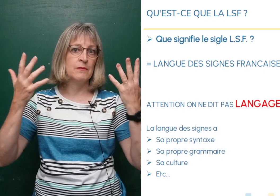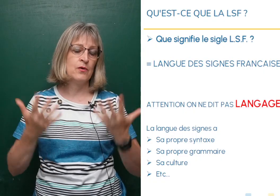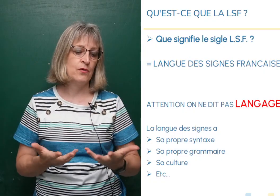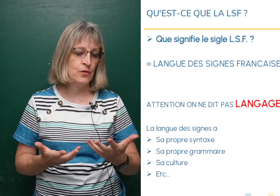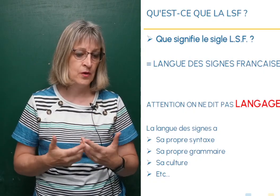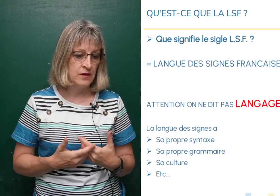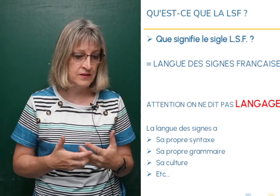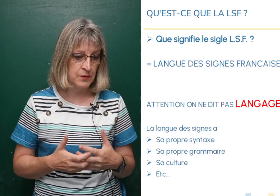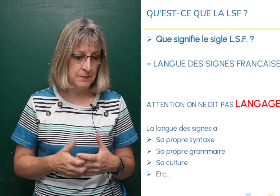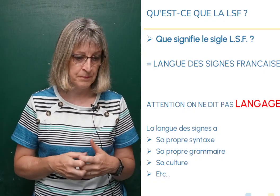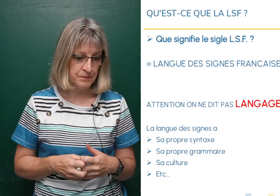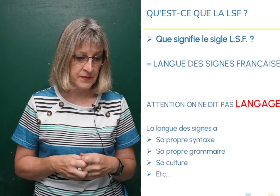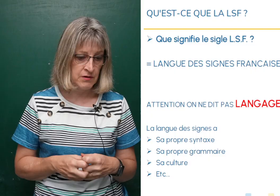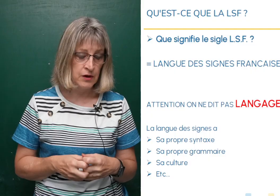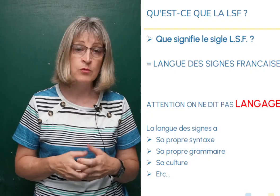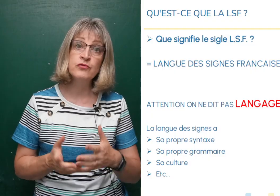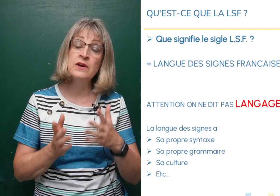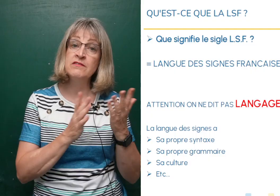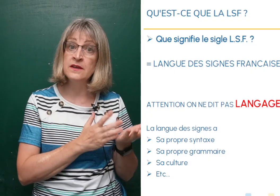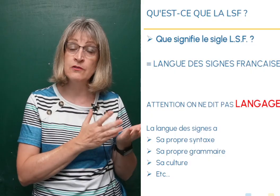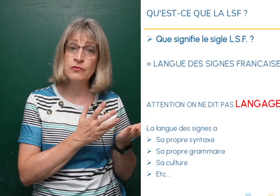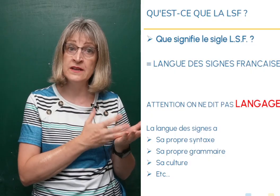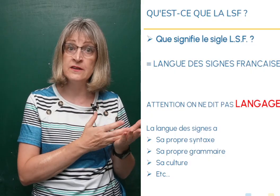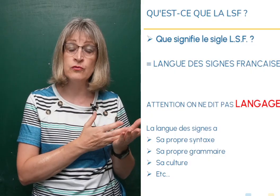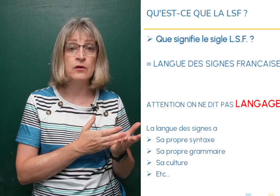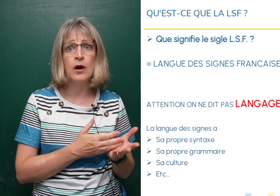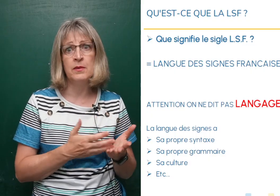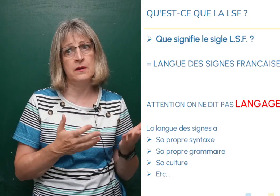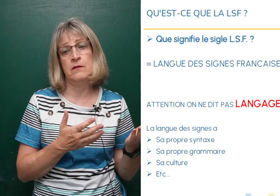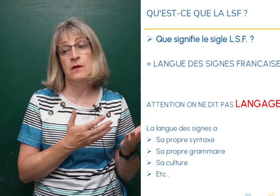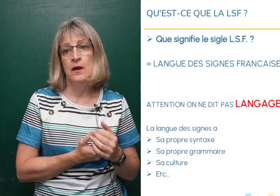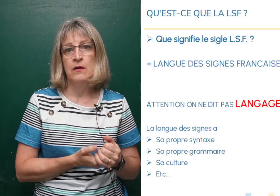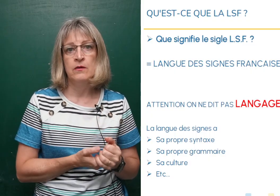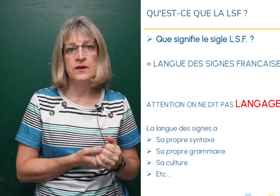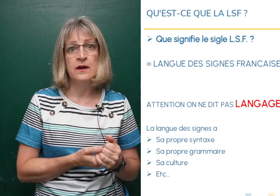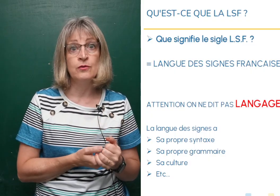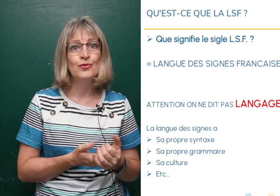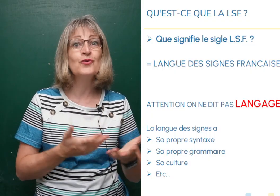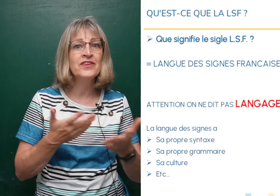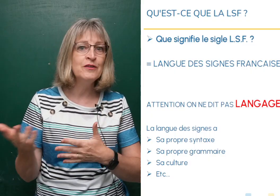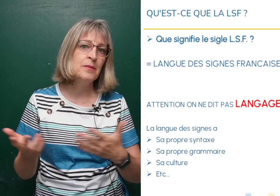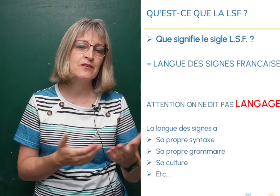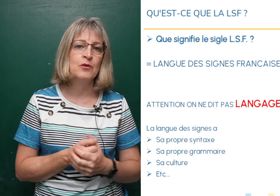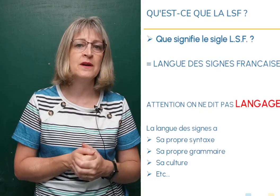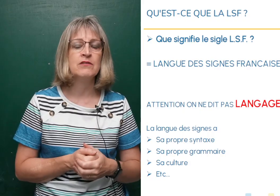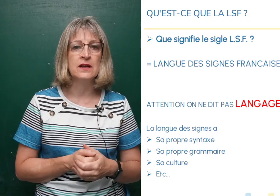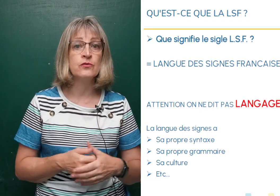vraiment visuelles. Voilà, comme je vous l'ai dit tout à l'heure, ben, il y a le non-signe par exemple, hein, voilà. Donc c'est